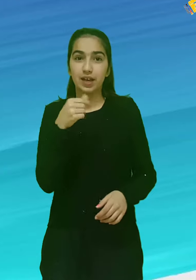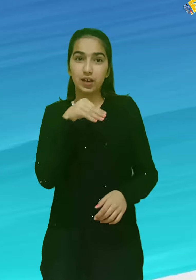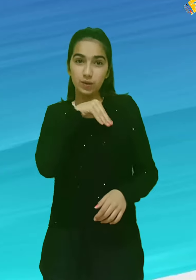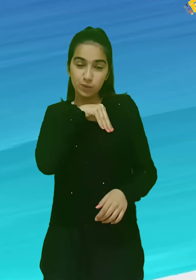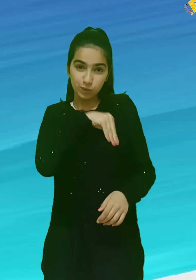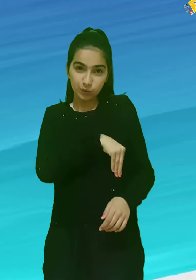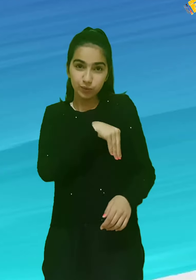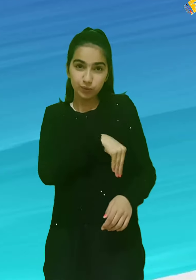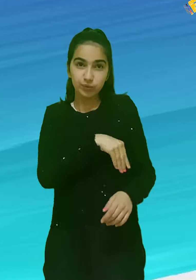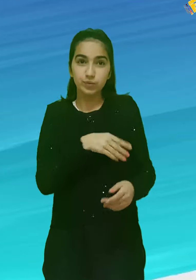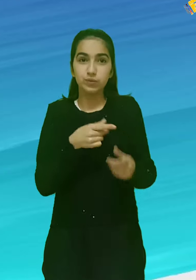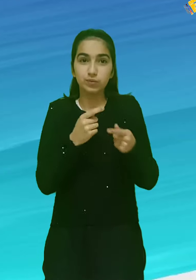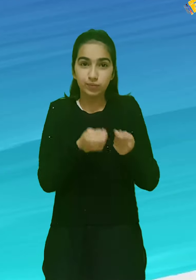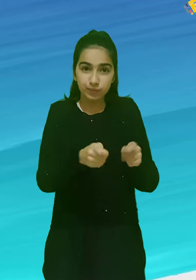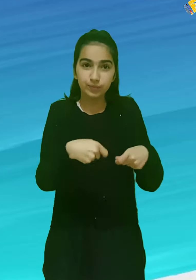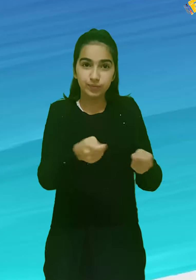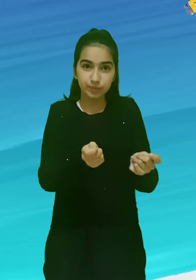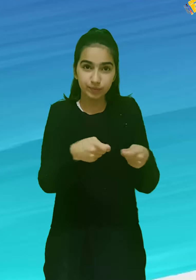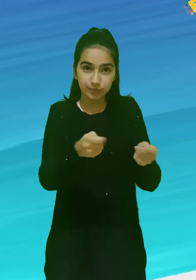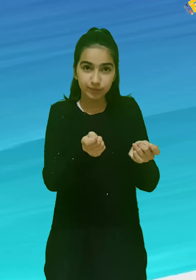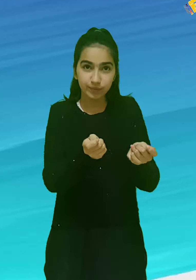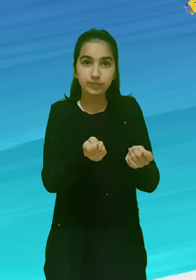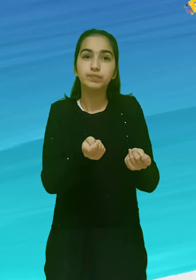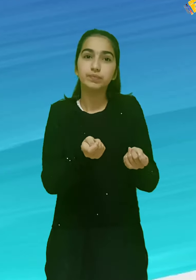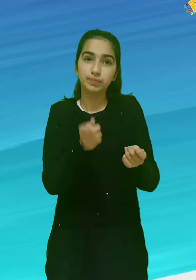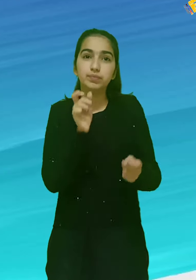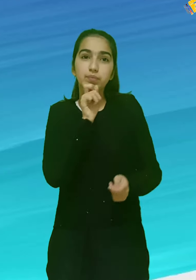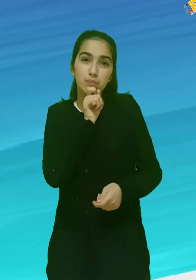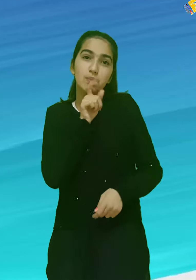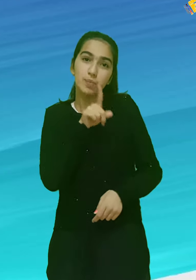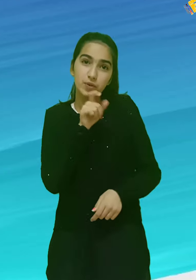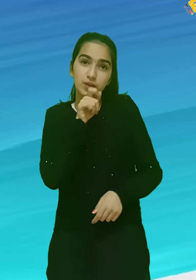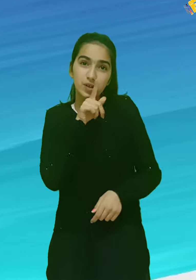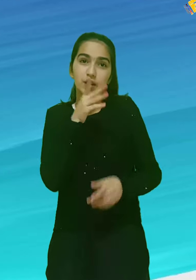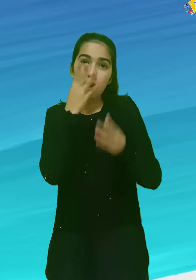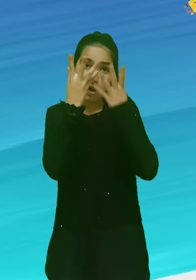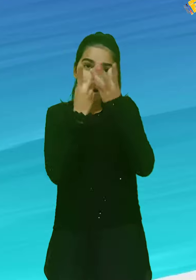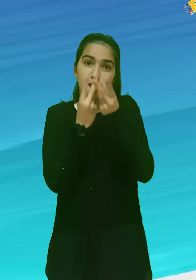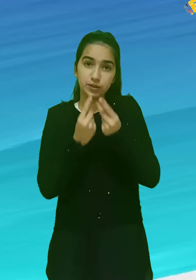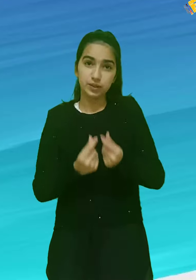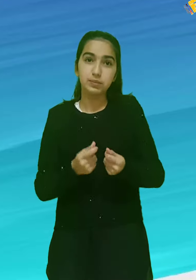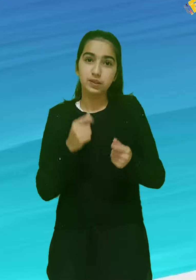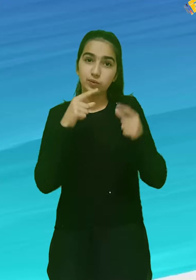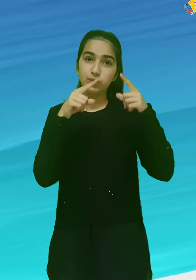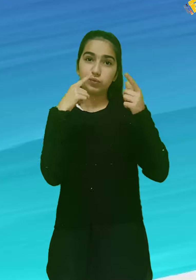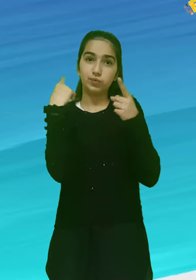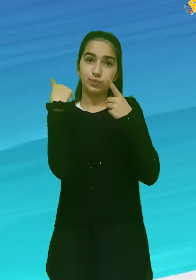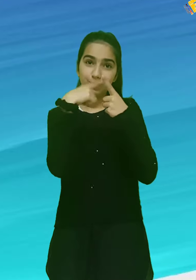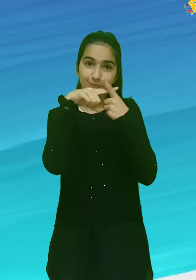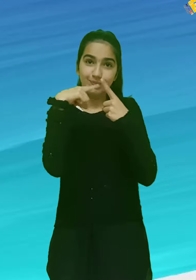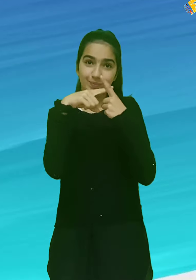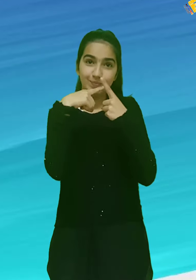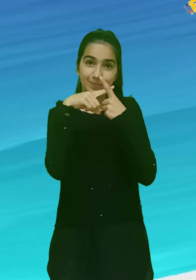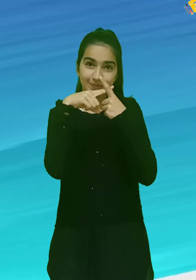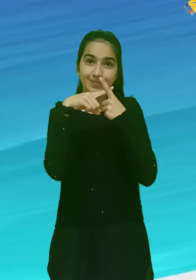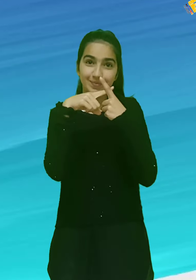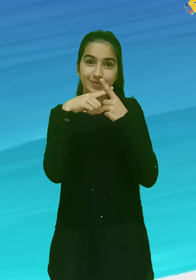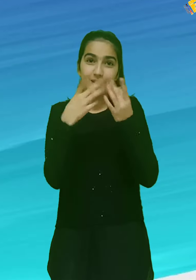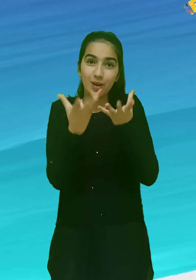assim conseguimos poupar. Mas se gastarmos mais do que ganhamos, ficamos com um saldo negativo e é necessário avaliar como